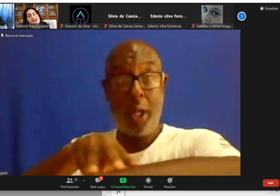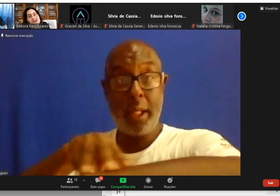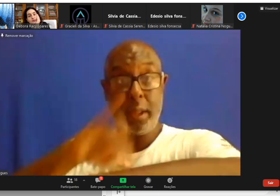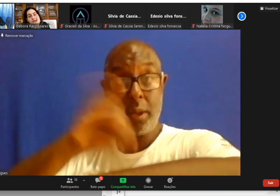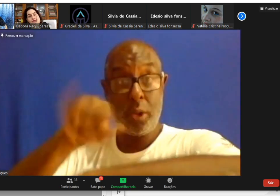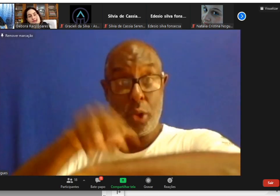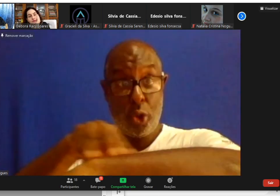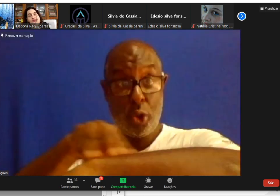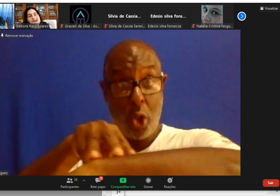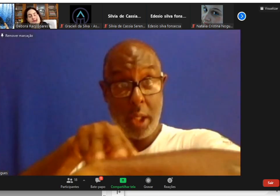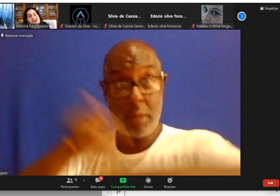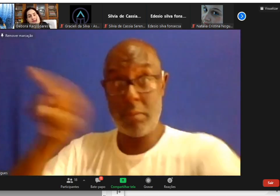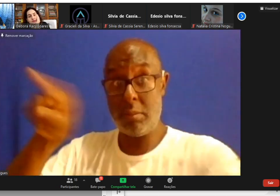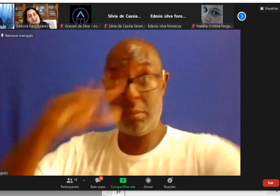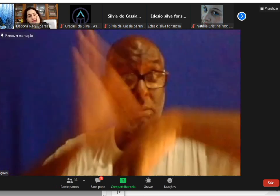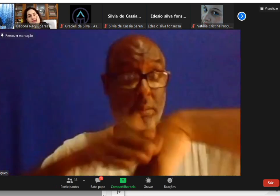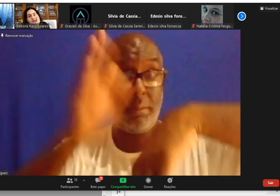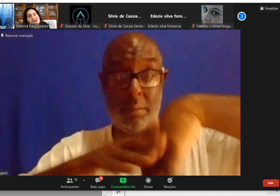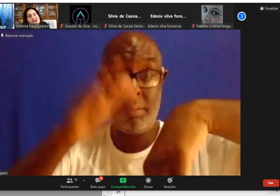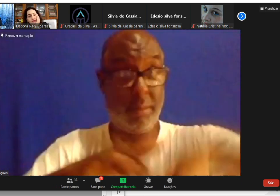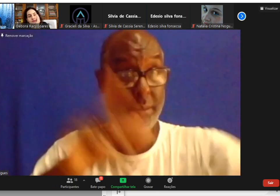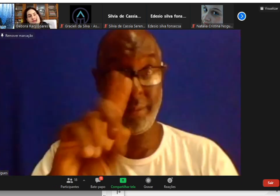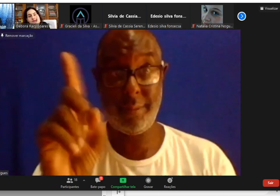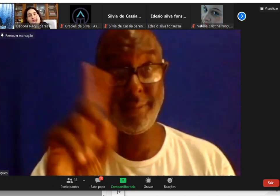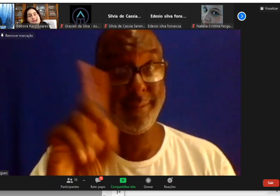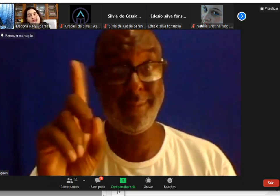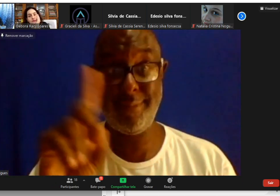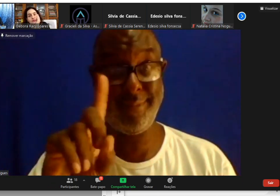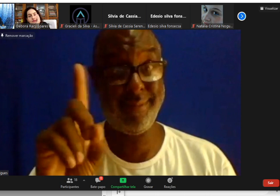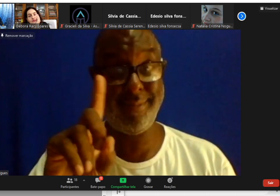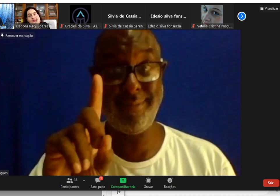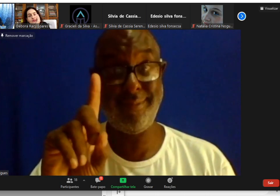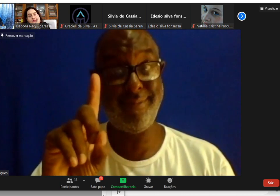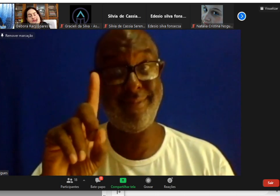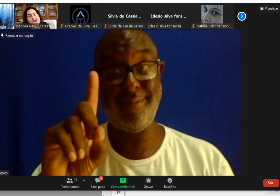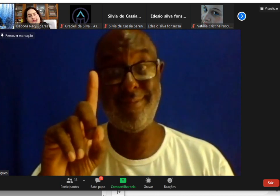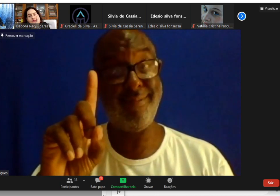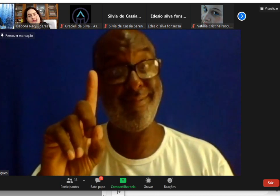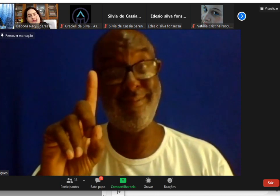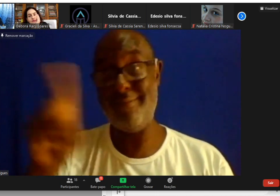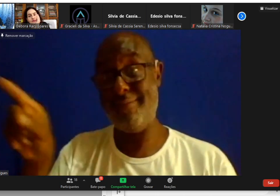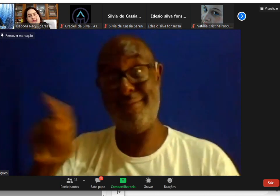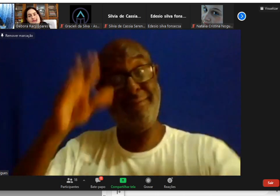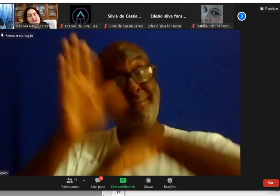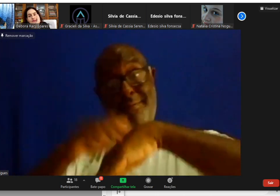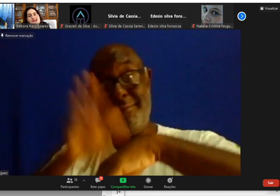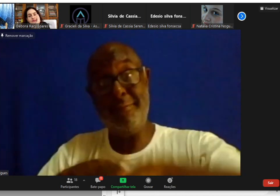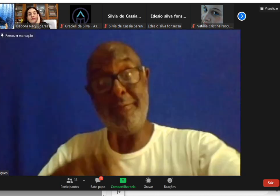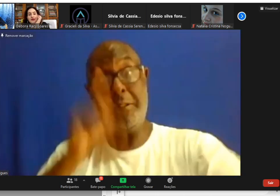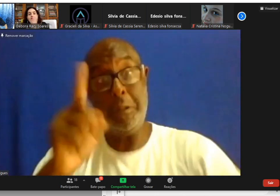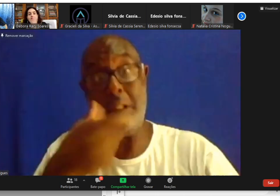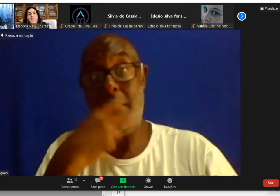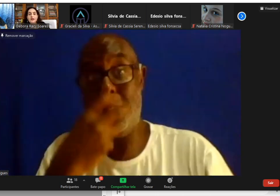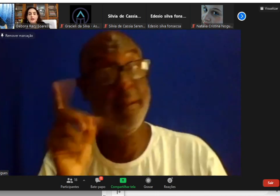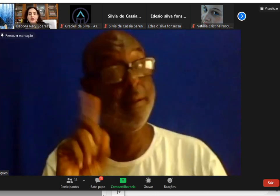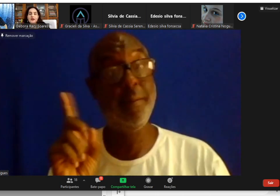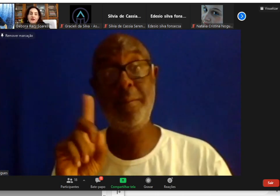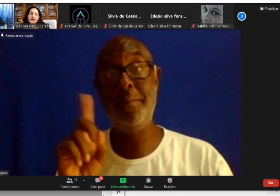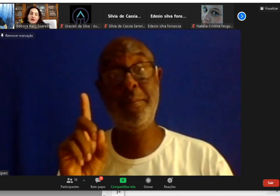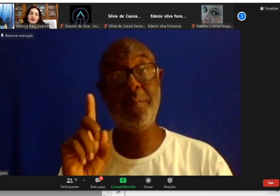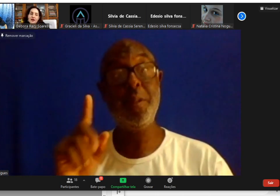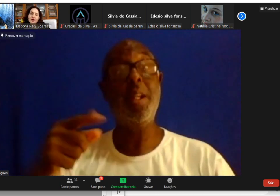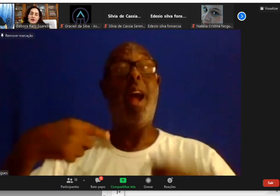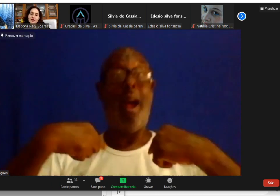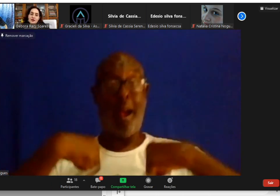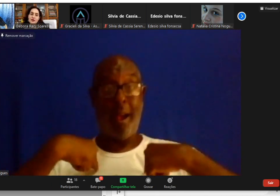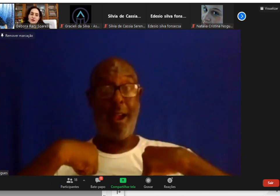variação, é variado os surdos, né? Por exemplo, o Jonas, que nós comentamos, ele não